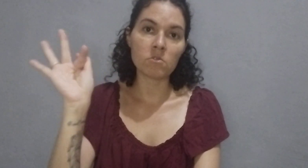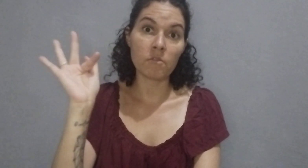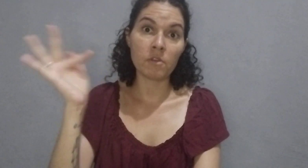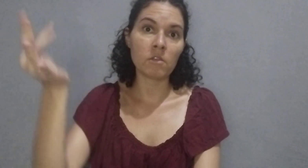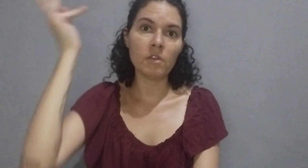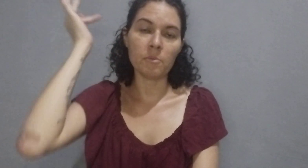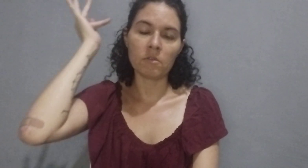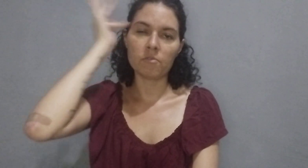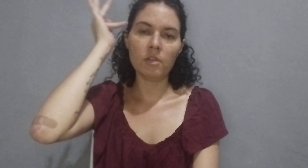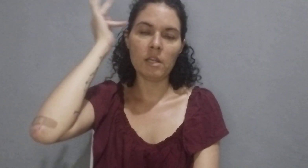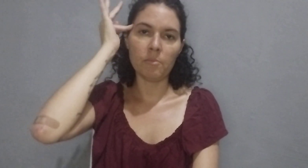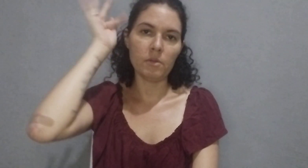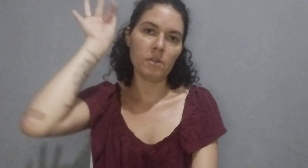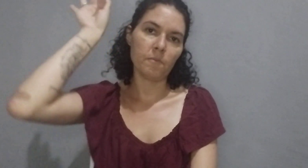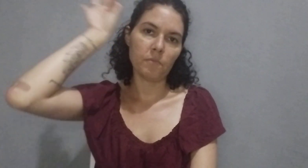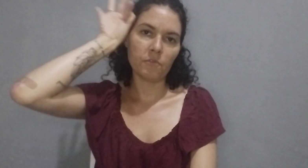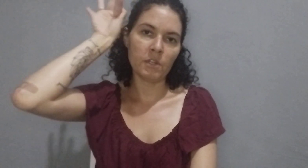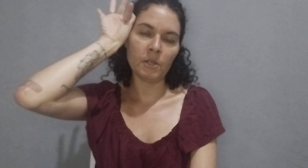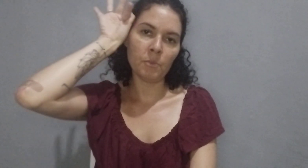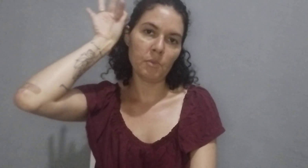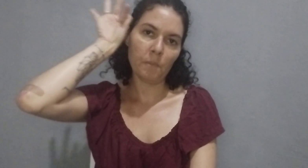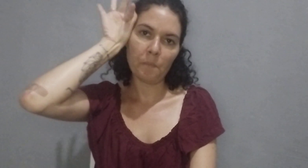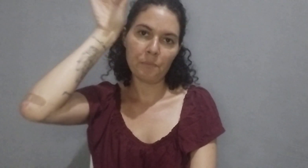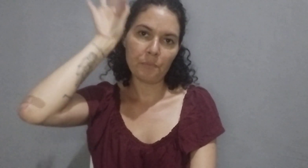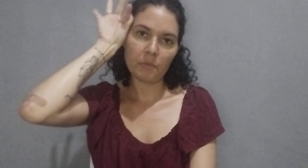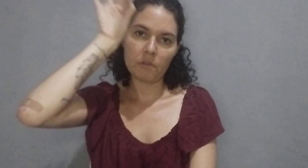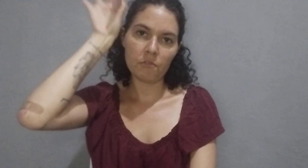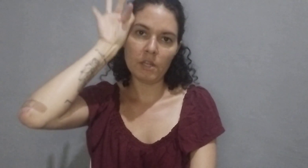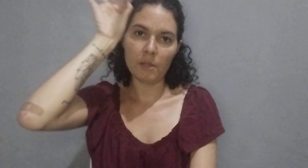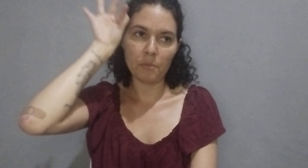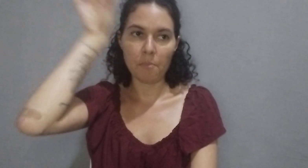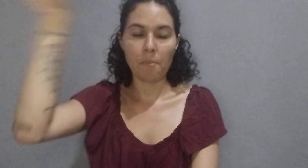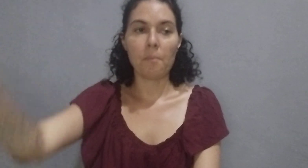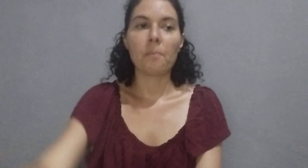se referindo a Filipe. Então, Filipe, Filipe, Filipe.